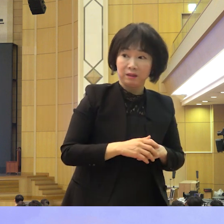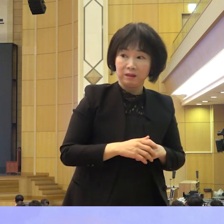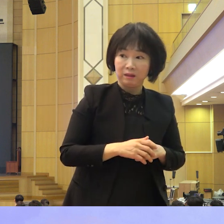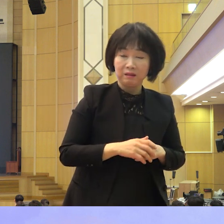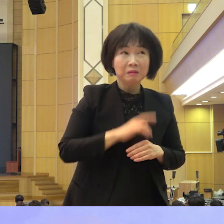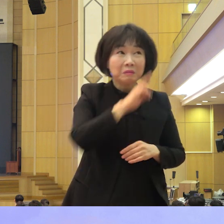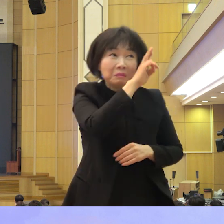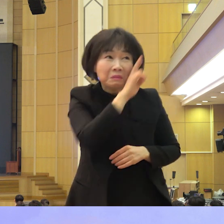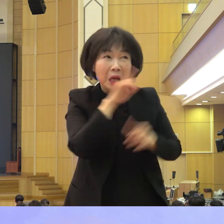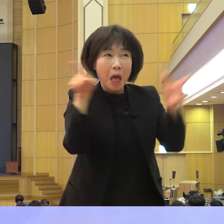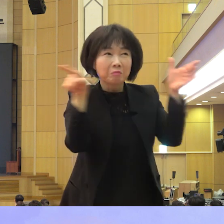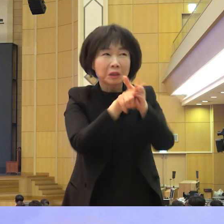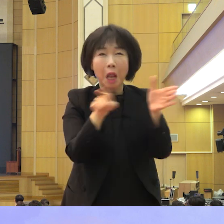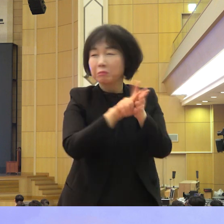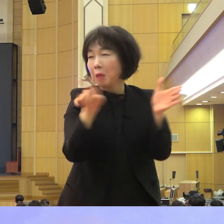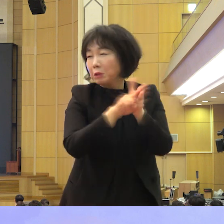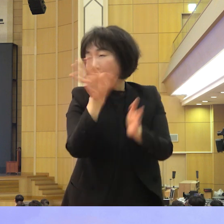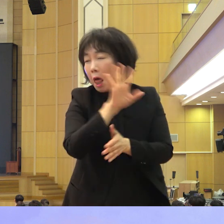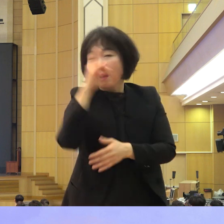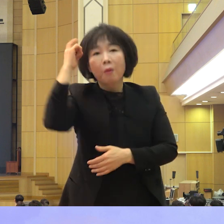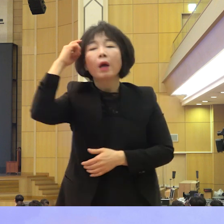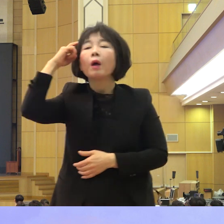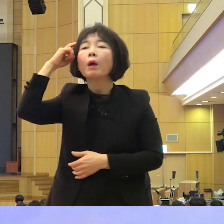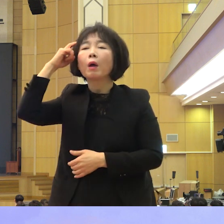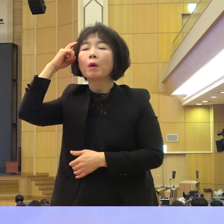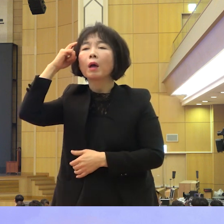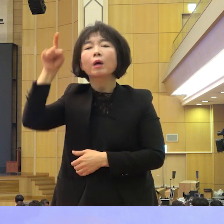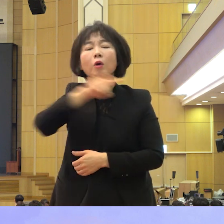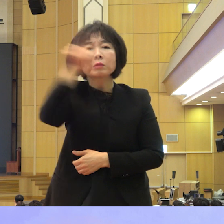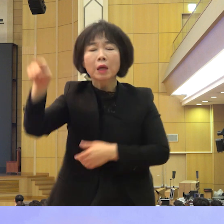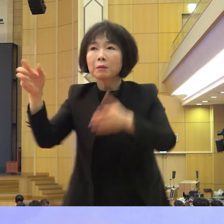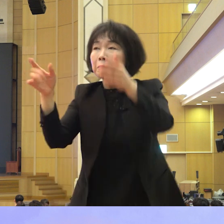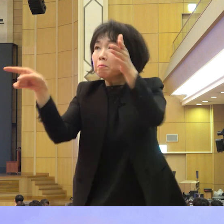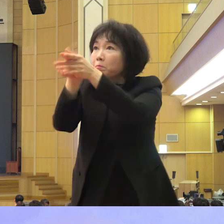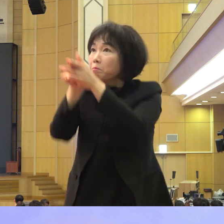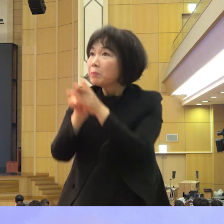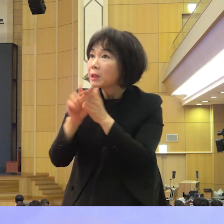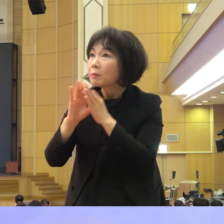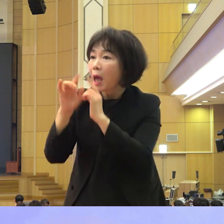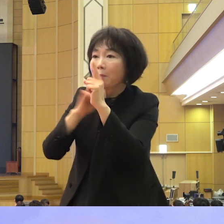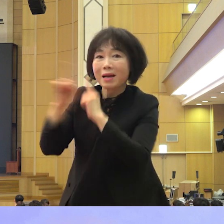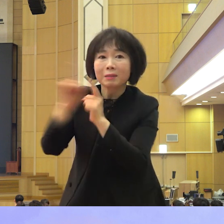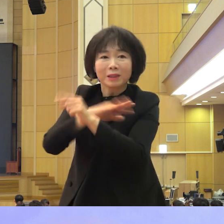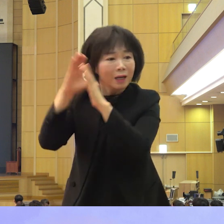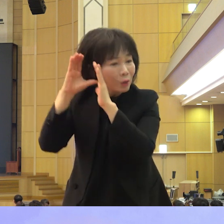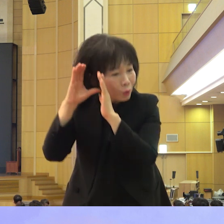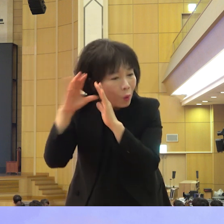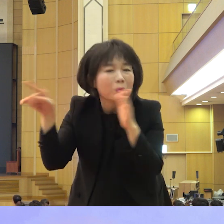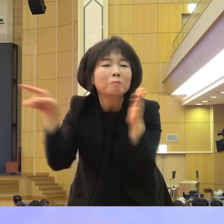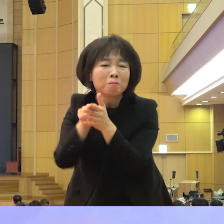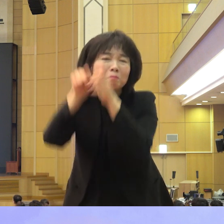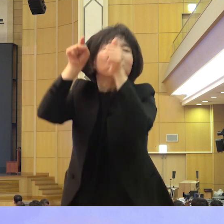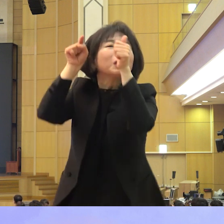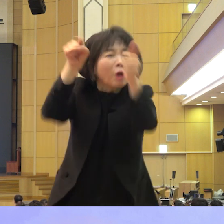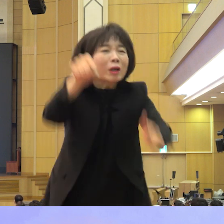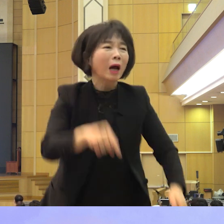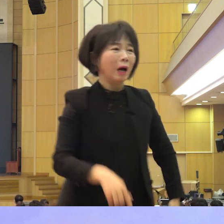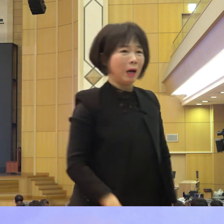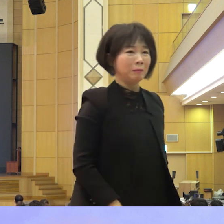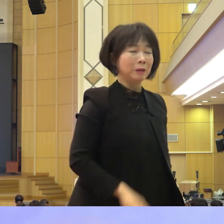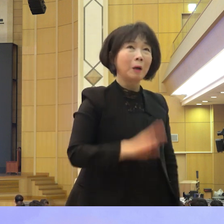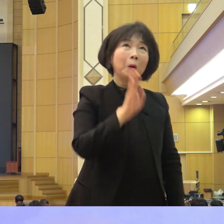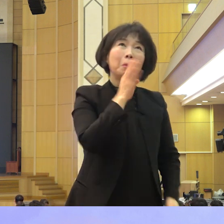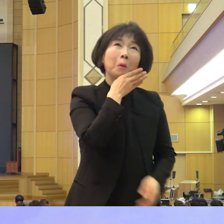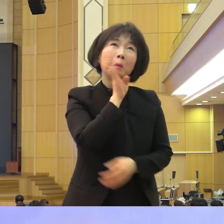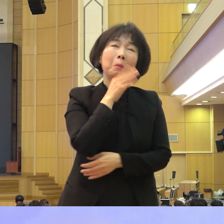것입니다. 그래서 결과론적으로는 믿음의 말씀이라는 것인데, 우리가 이제 성경을 찾아보면서 이